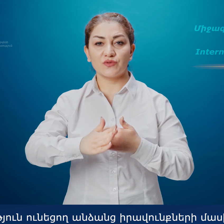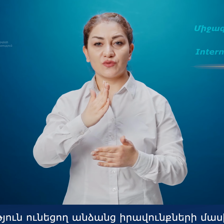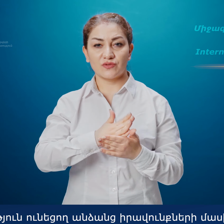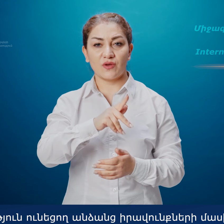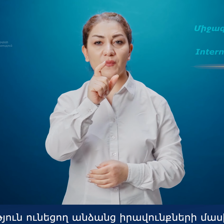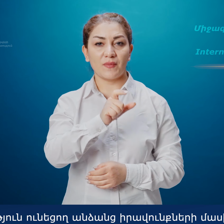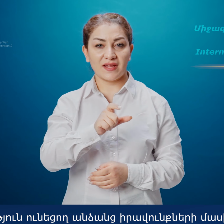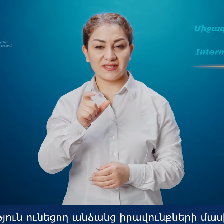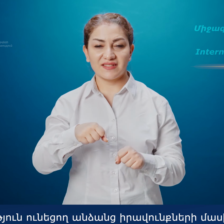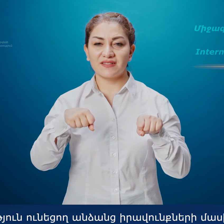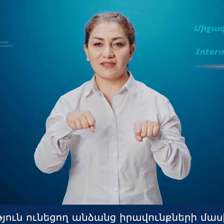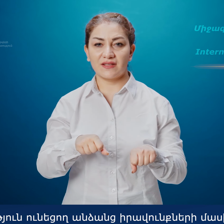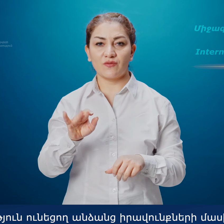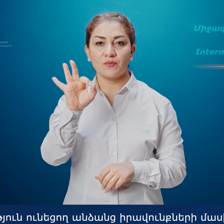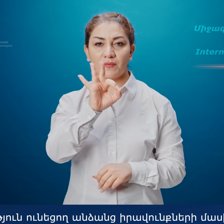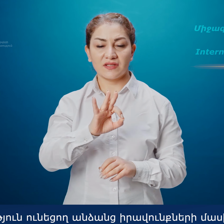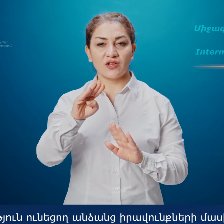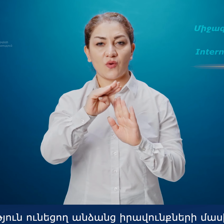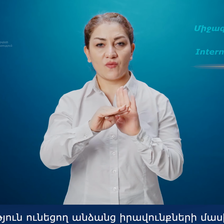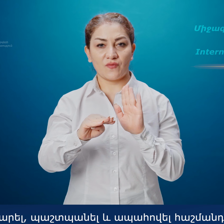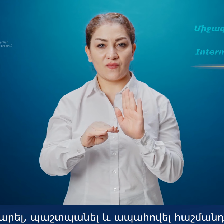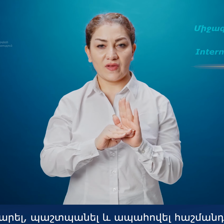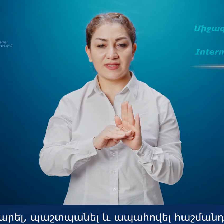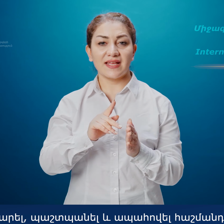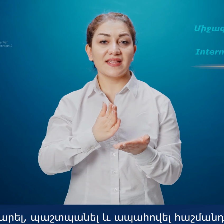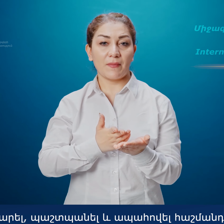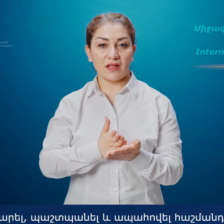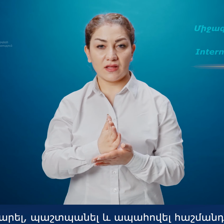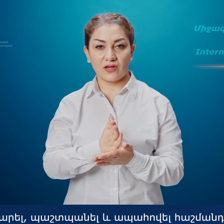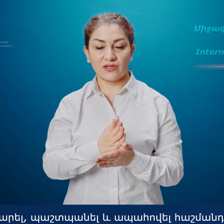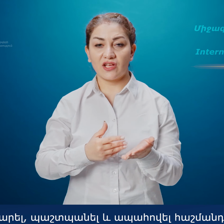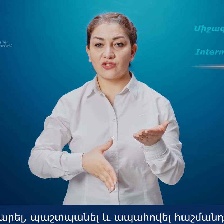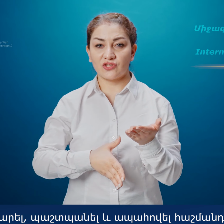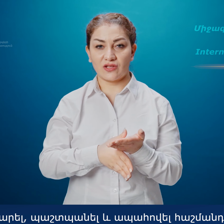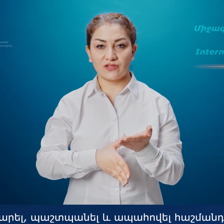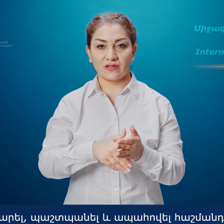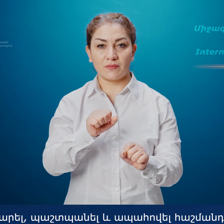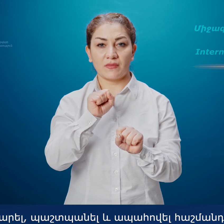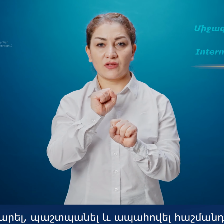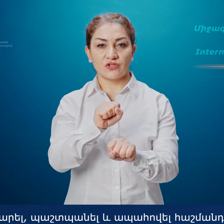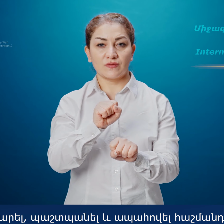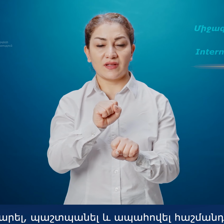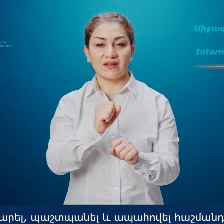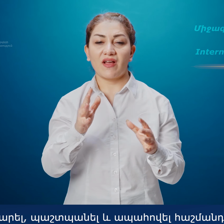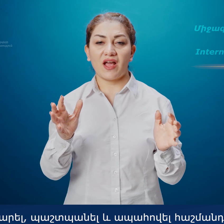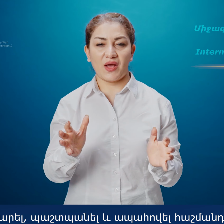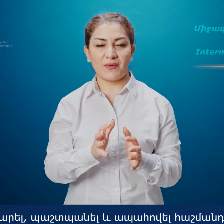Հաշմանդամություն ունեցող անձանց իրավունքների մասին կոնվենցիայի նպատակն է սատարել, պաշտպանել և ապահովել հաշմանդամություն ունեցող անձանց